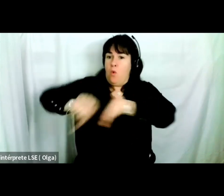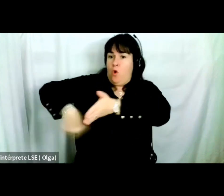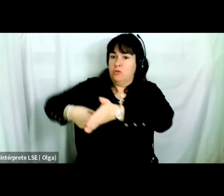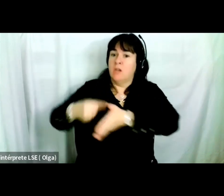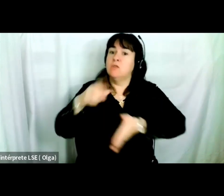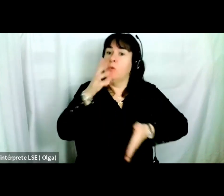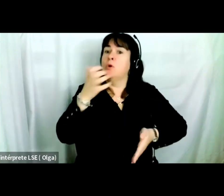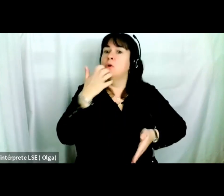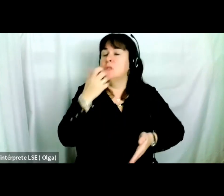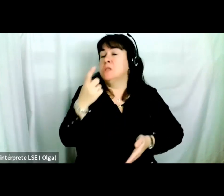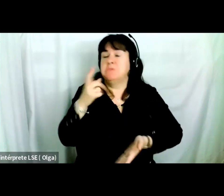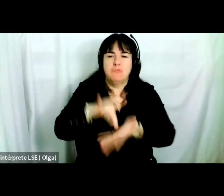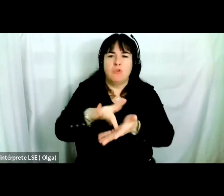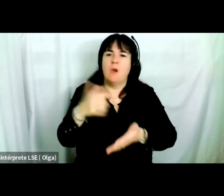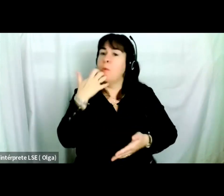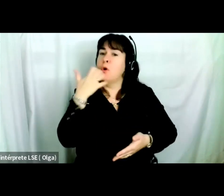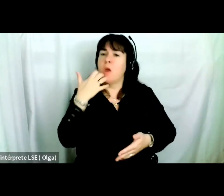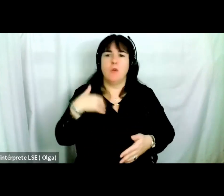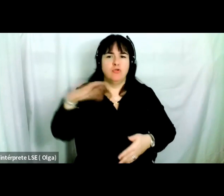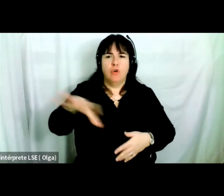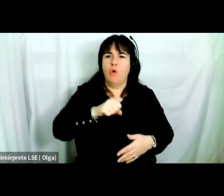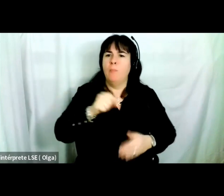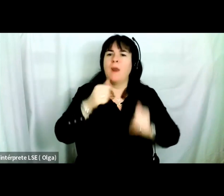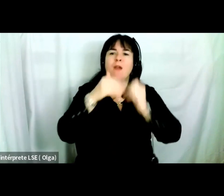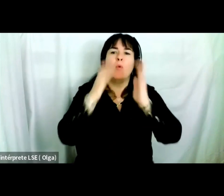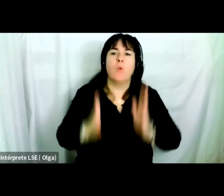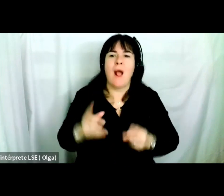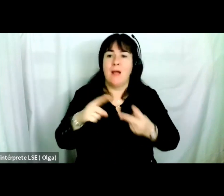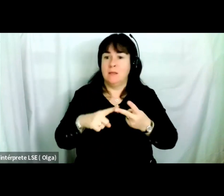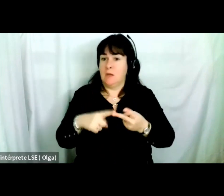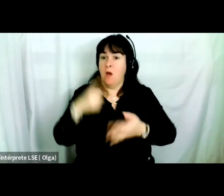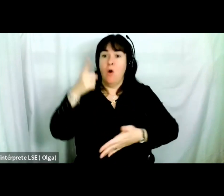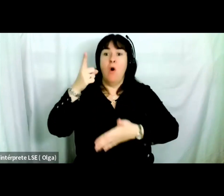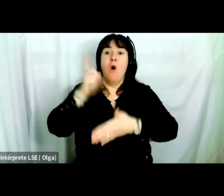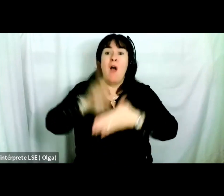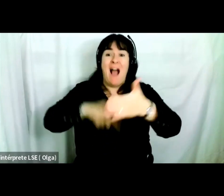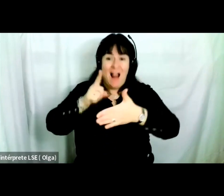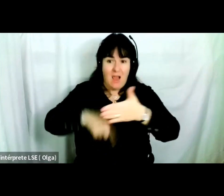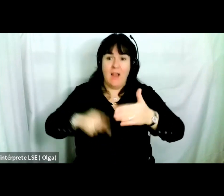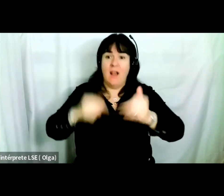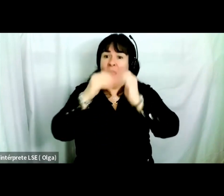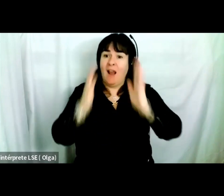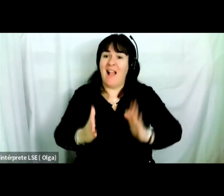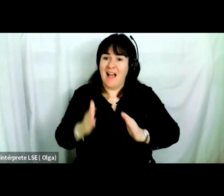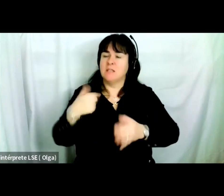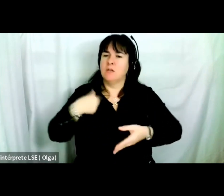plantean, uno va a comprar una casa, por ejemplo, o va a alquilar una casa y firma un contrato, cualquier